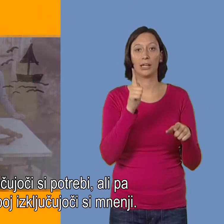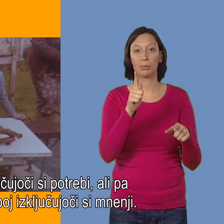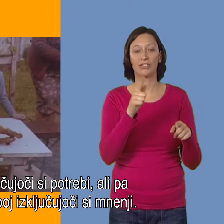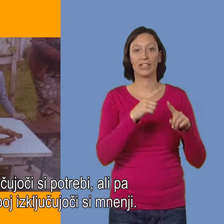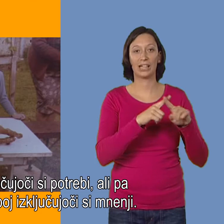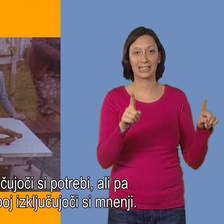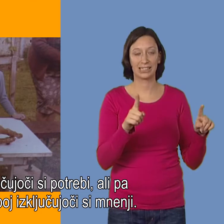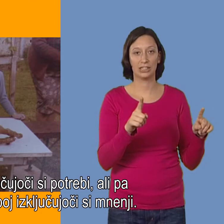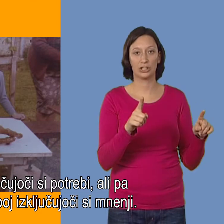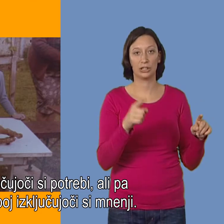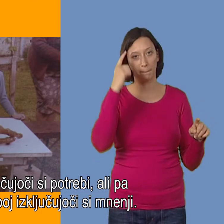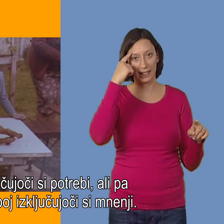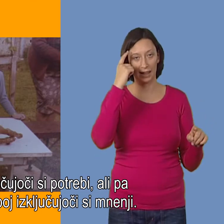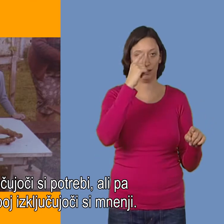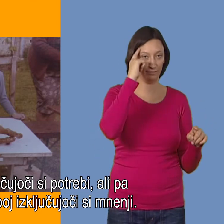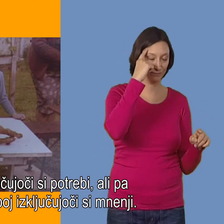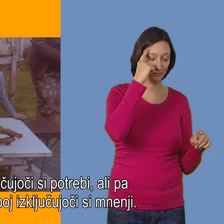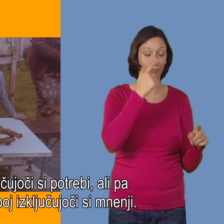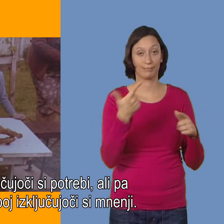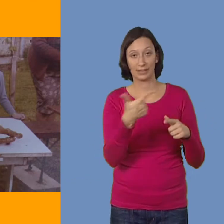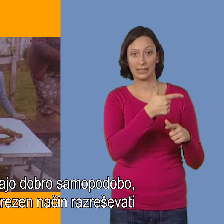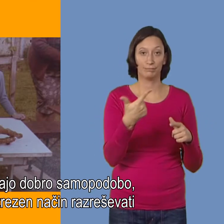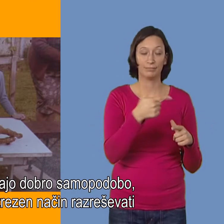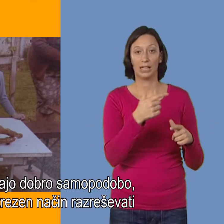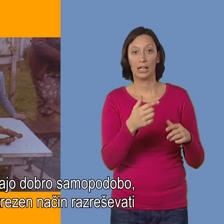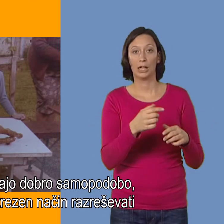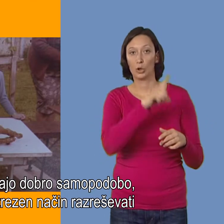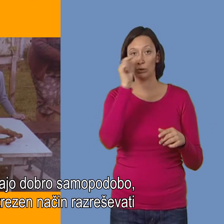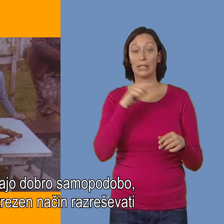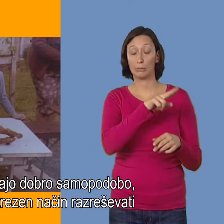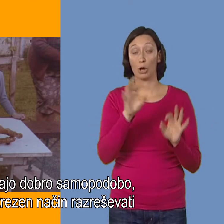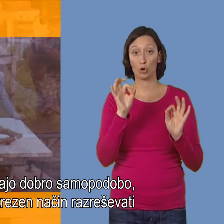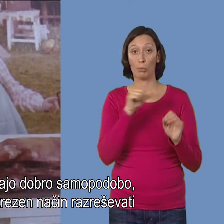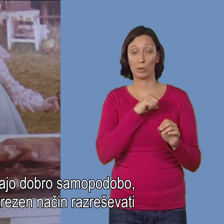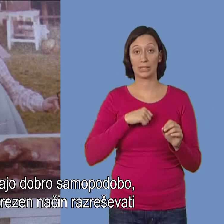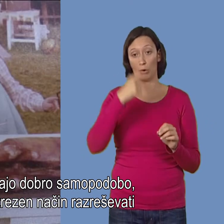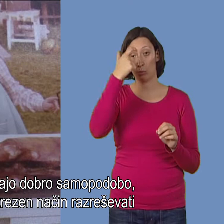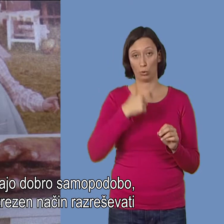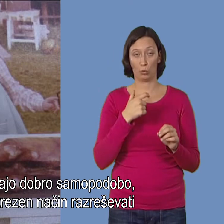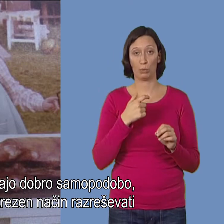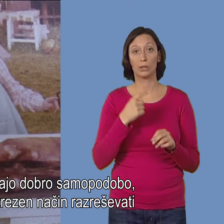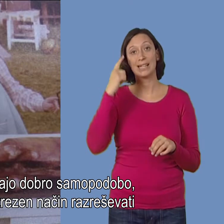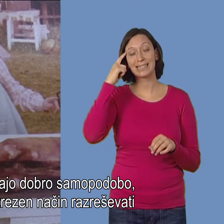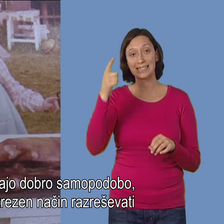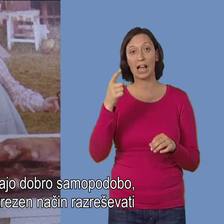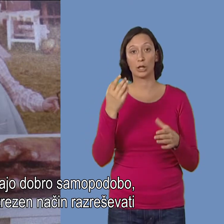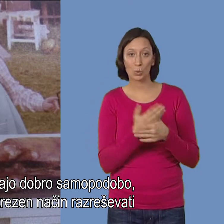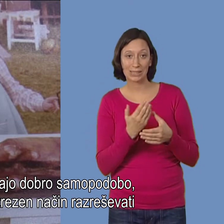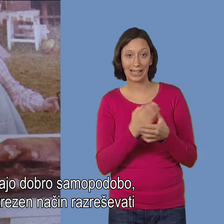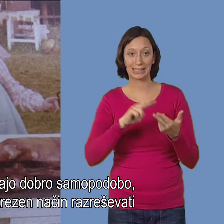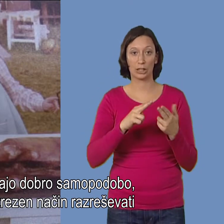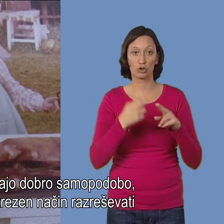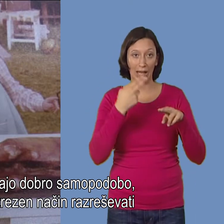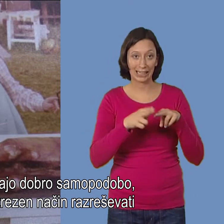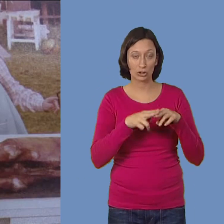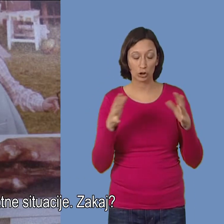ali pa dve med seboj izključujoči si mnenji. In zdaj ljudje, ki imajo dobro samopodobo, znajo na ustrezen